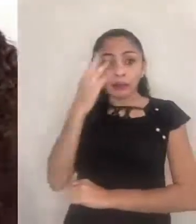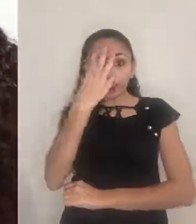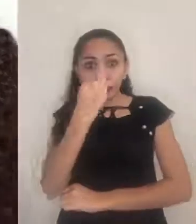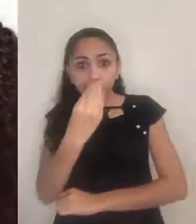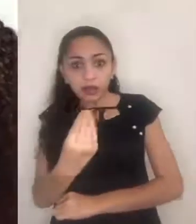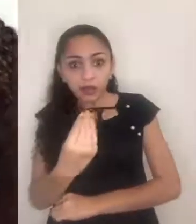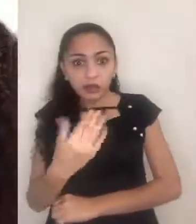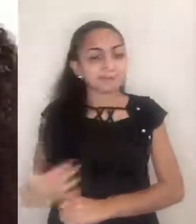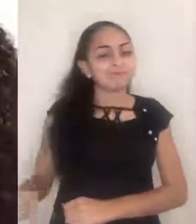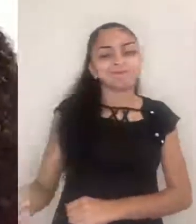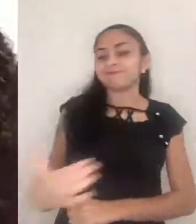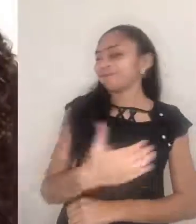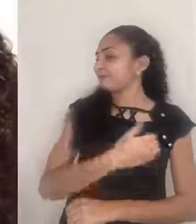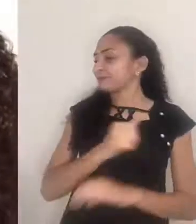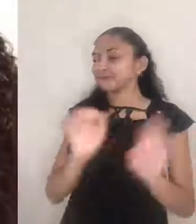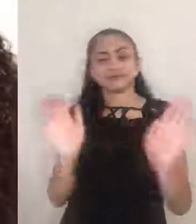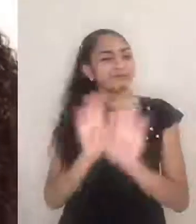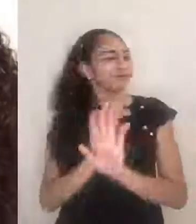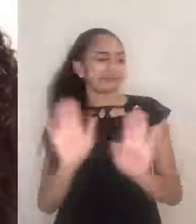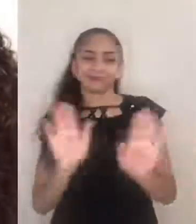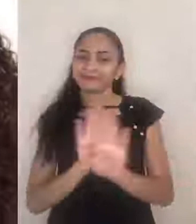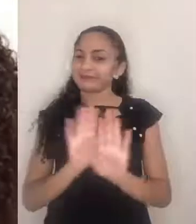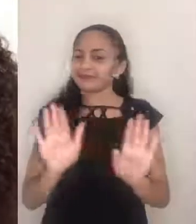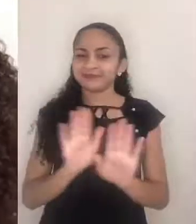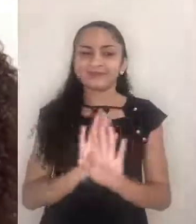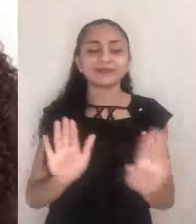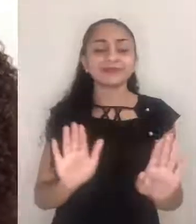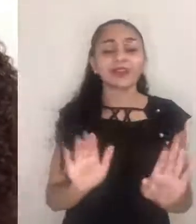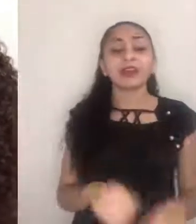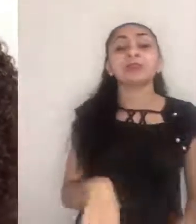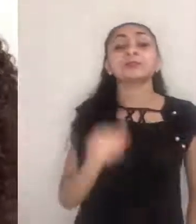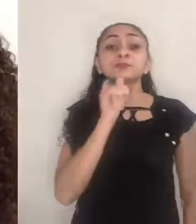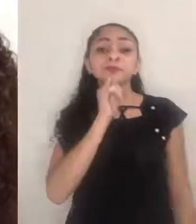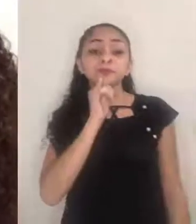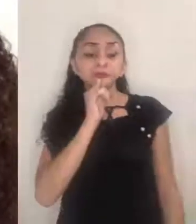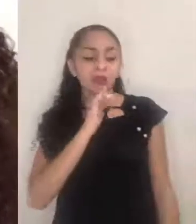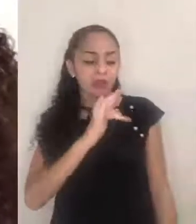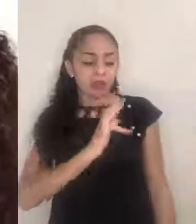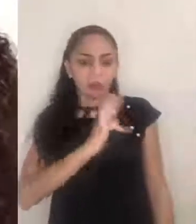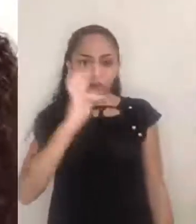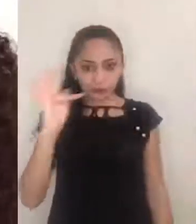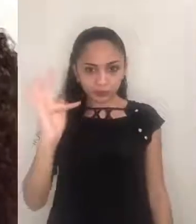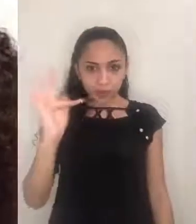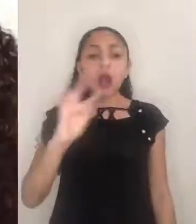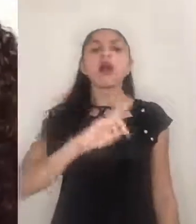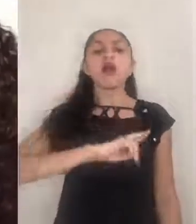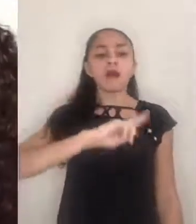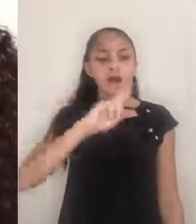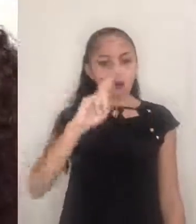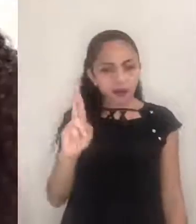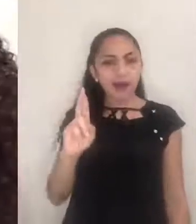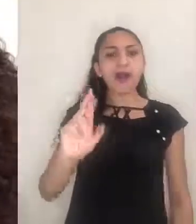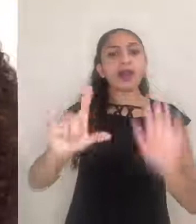não evidencia salvação. O que é que eu quero dizer? Por exemplo, os fariseus. Os fariseus eram